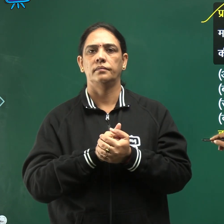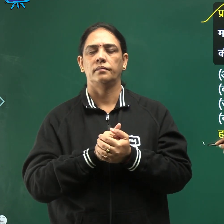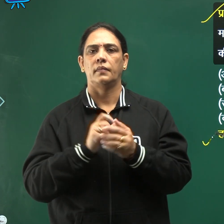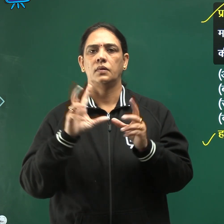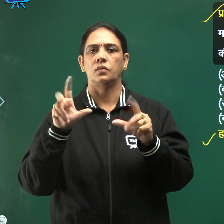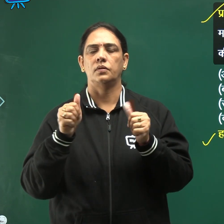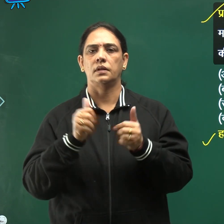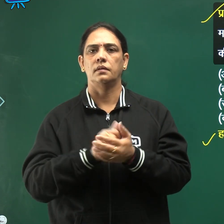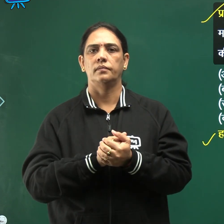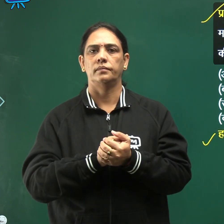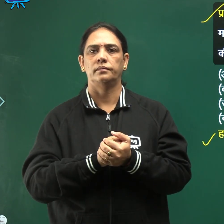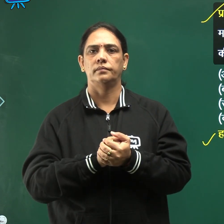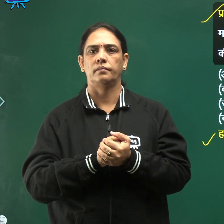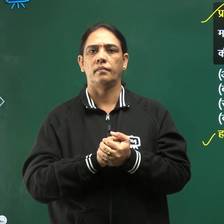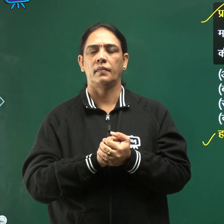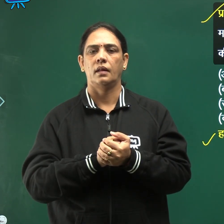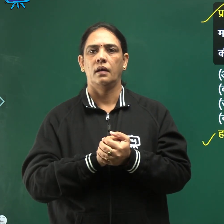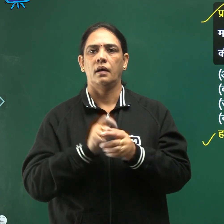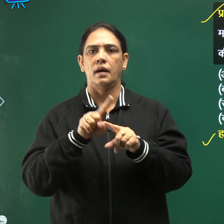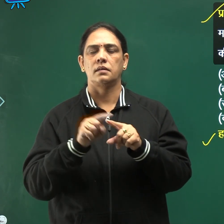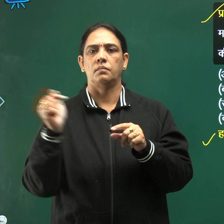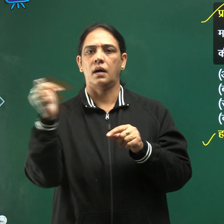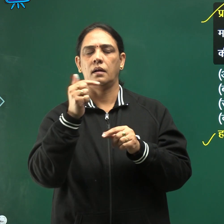हल, समांतर माध्य